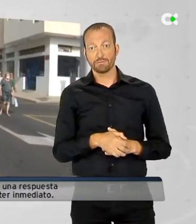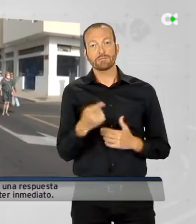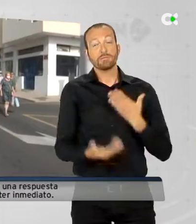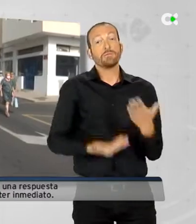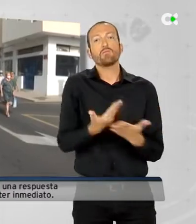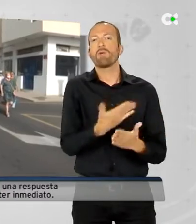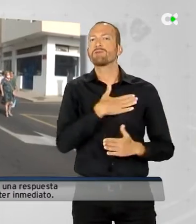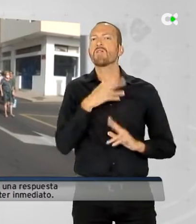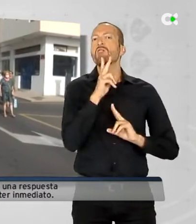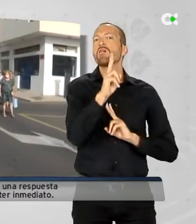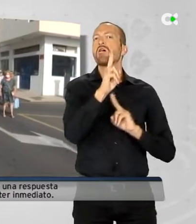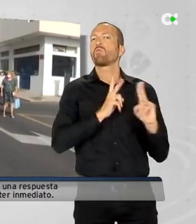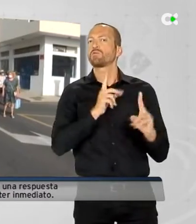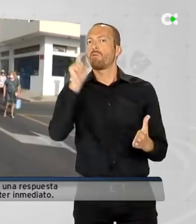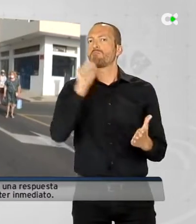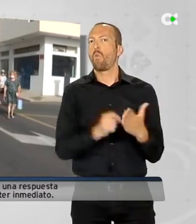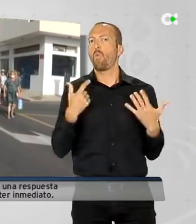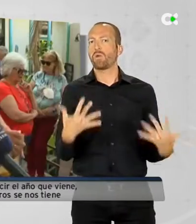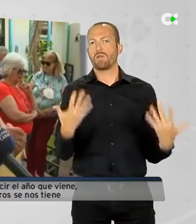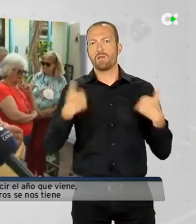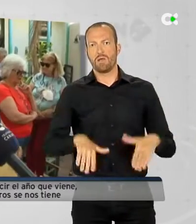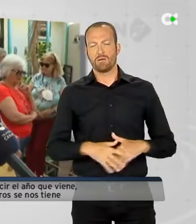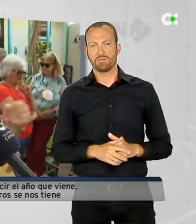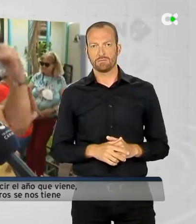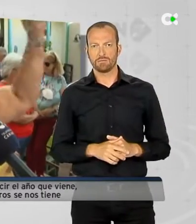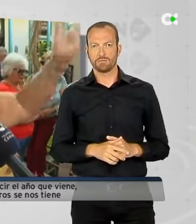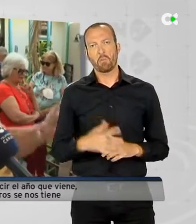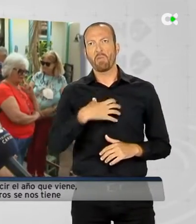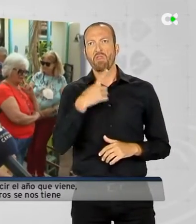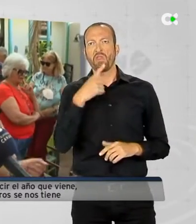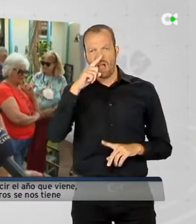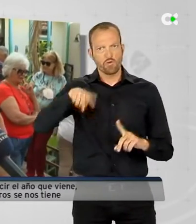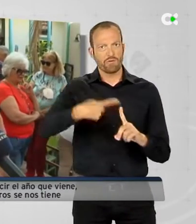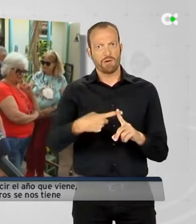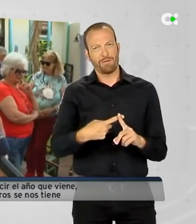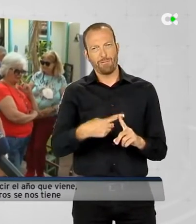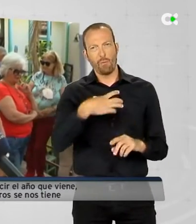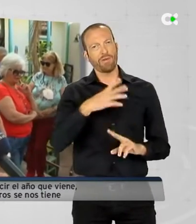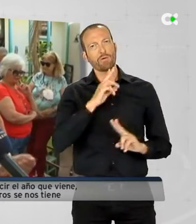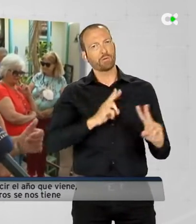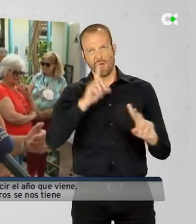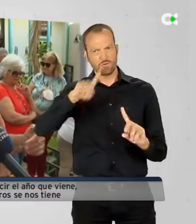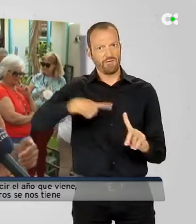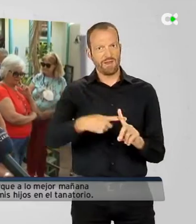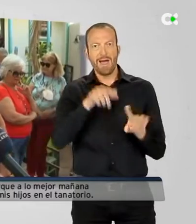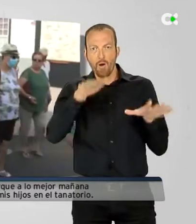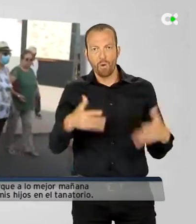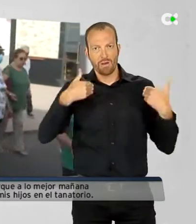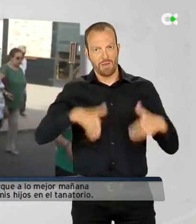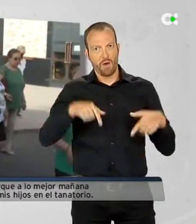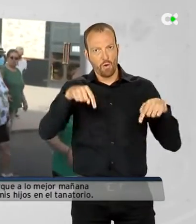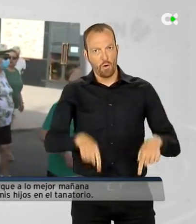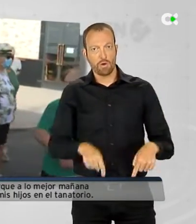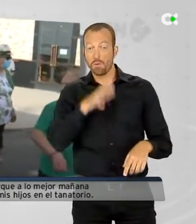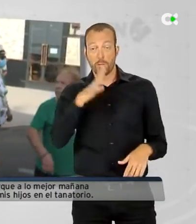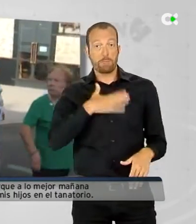Demandan una respuesta de carácter inmediato. No podemos decir el año que viene, no. Nosotros se nos tiene que hacer hoy, porque a